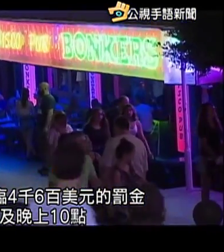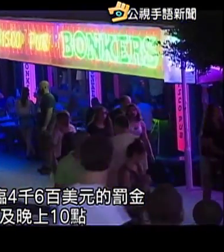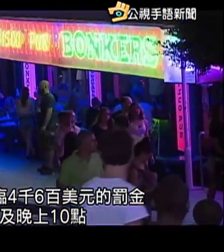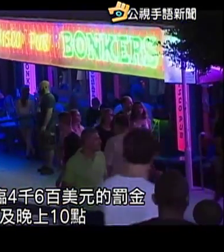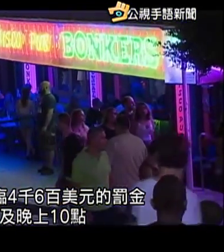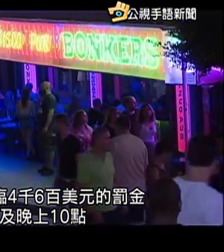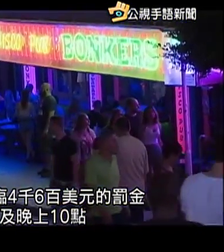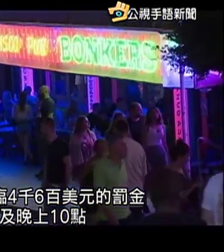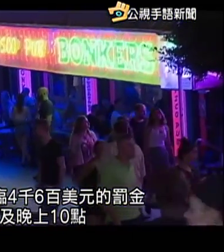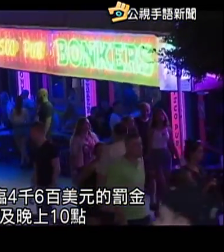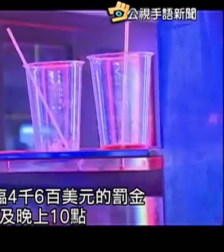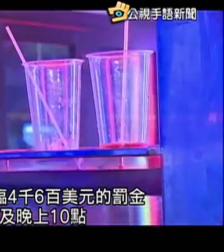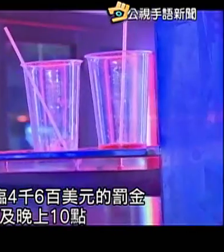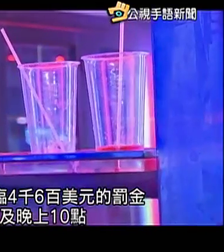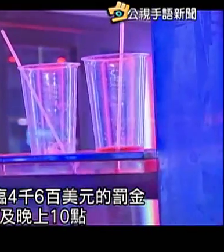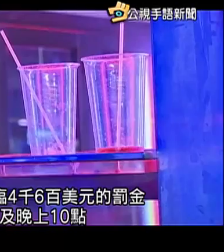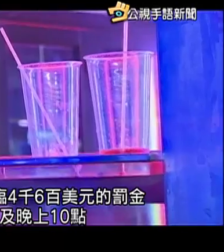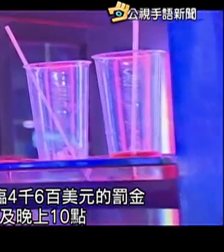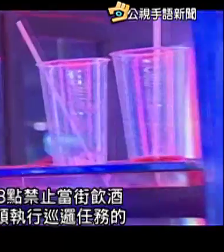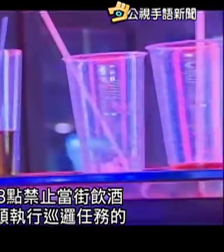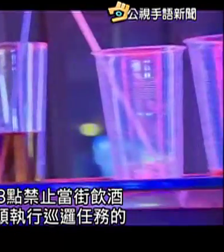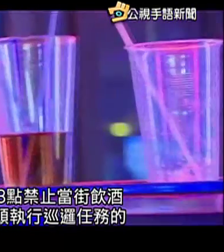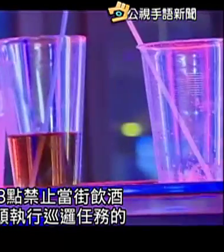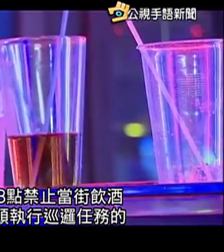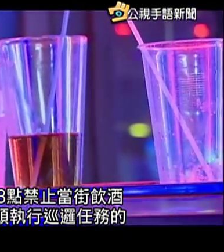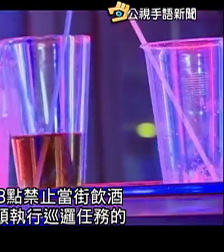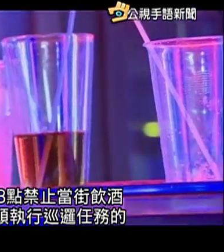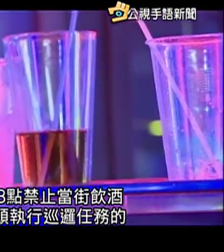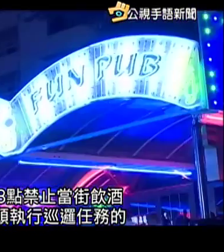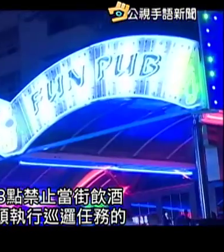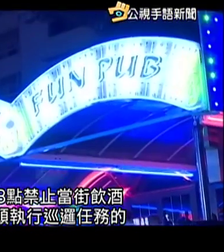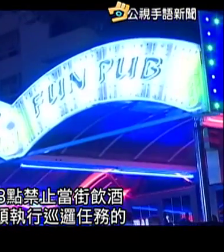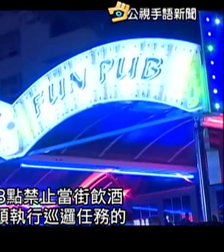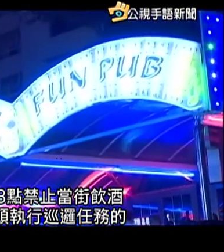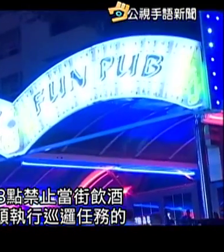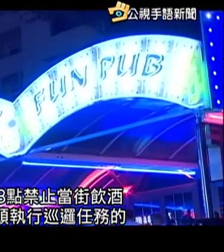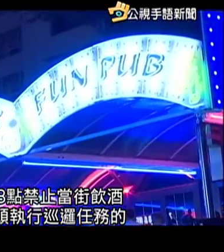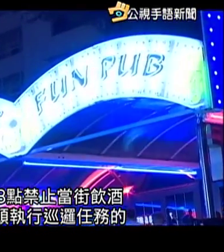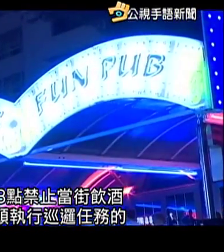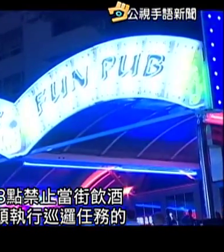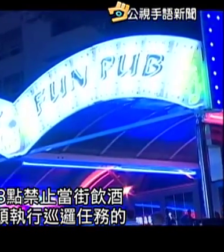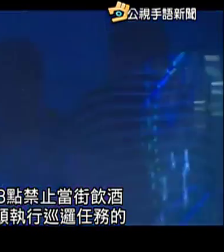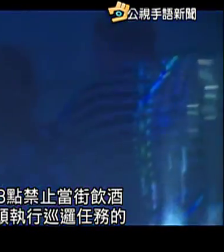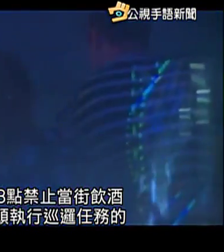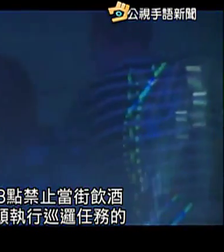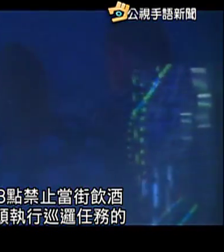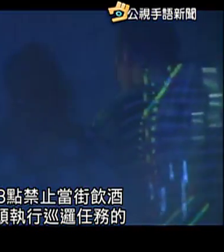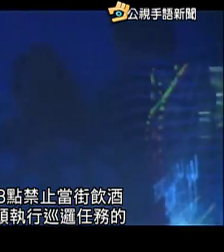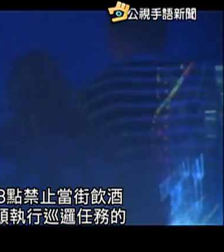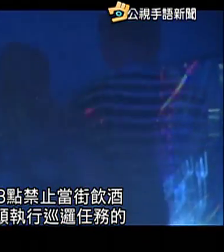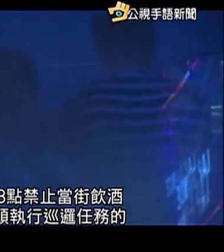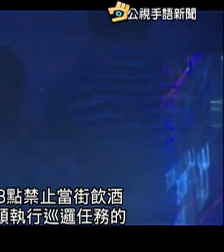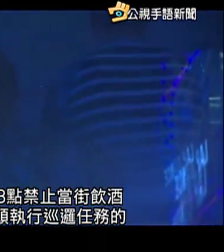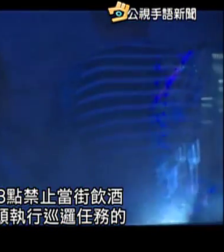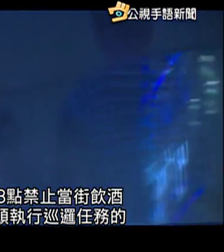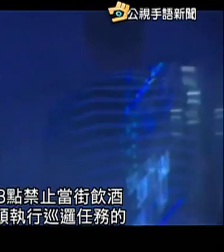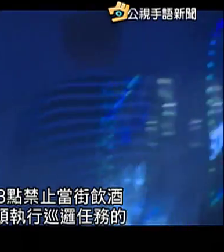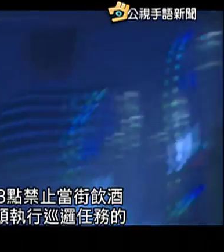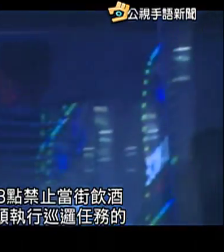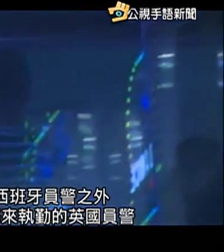的罚金，以及晚上10点到早上8点禁止当街饮酒。而在街头执行巡逻任务的，除了西班牙